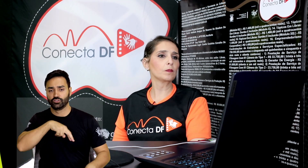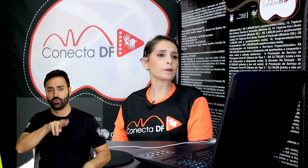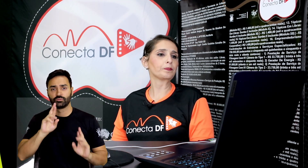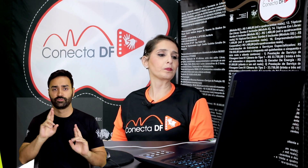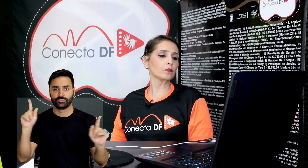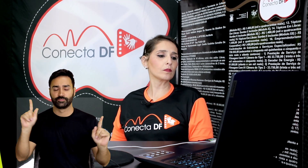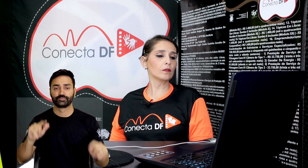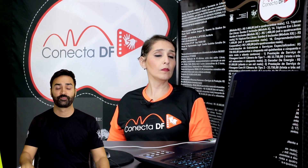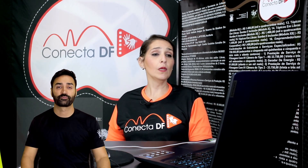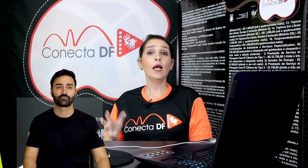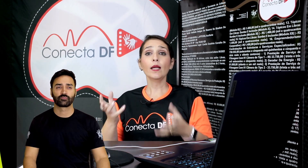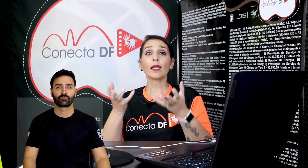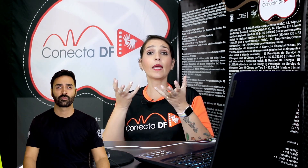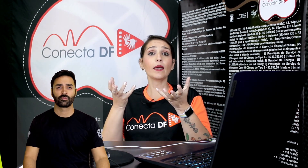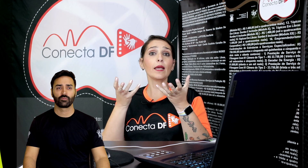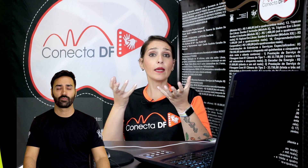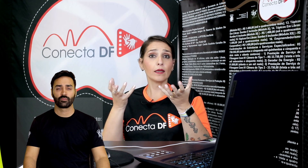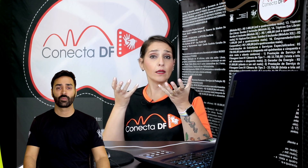diferente.